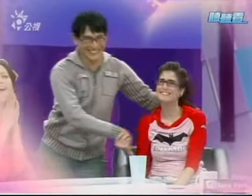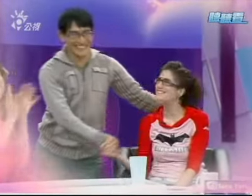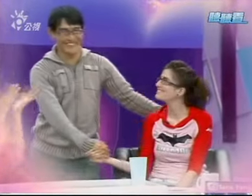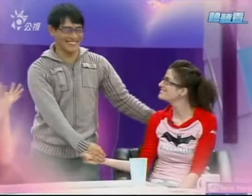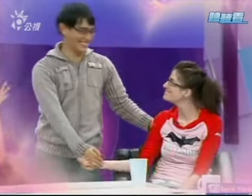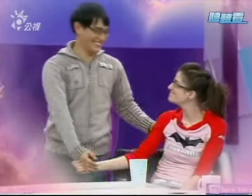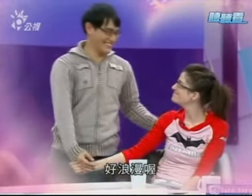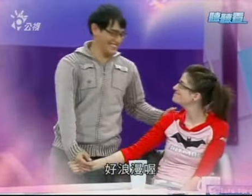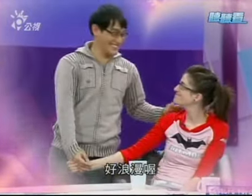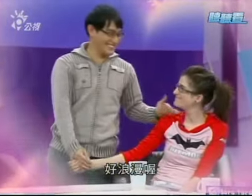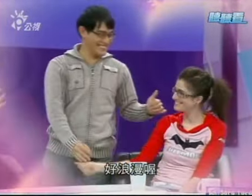好浪漫哦